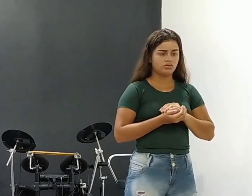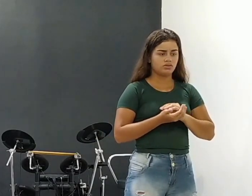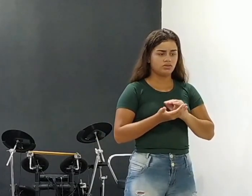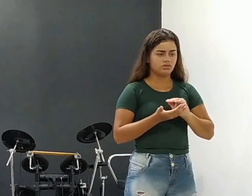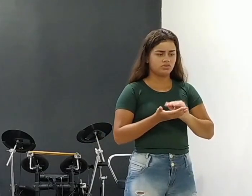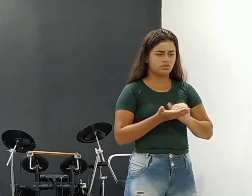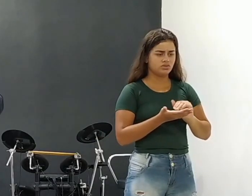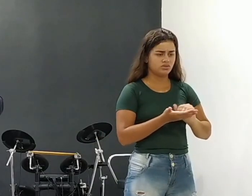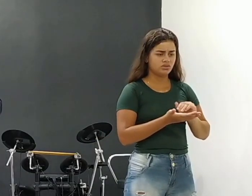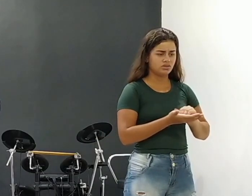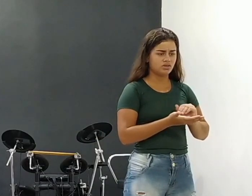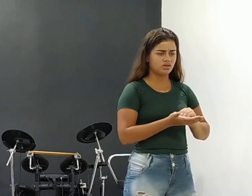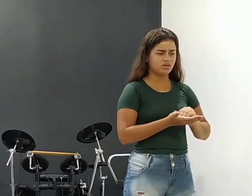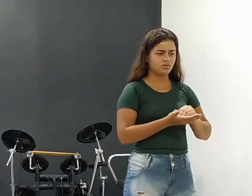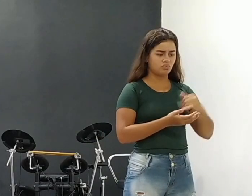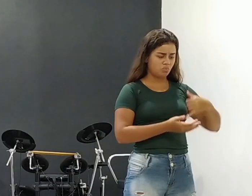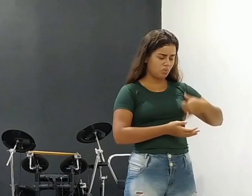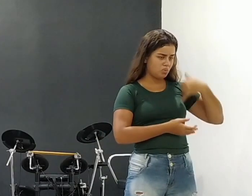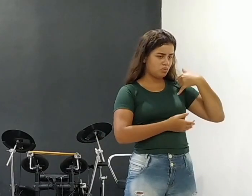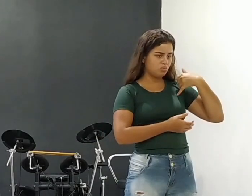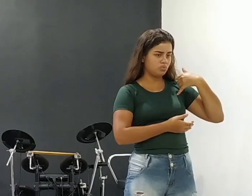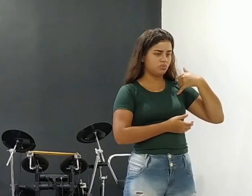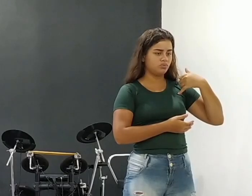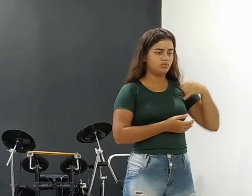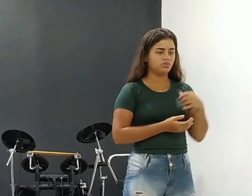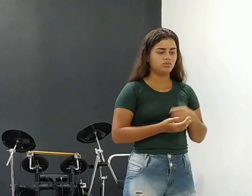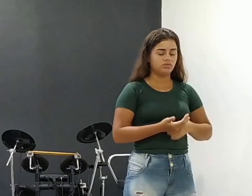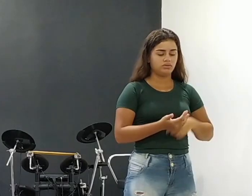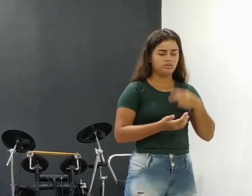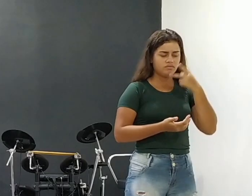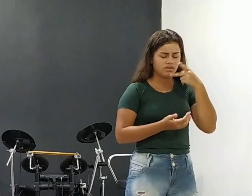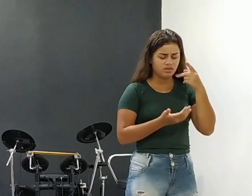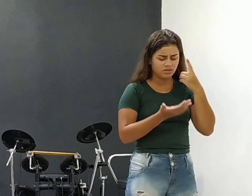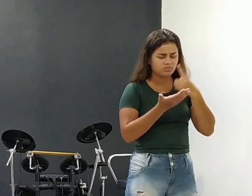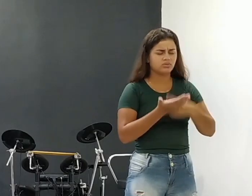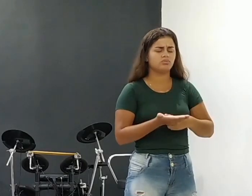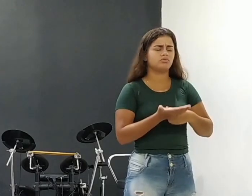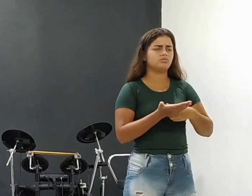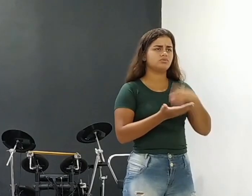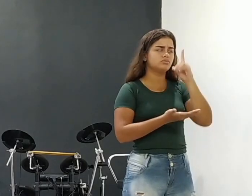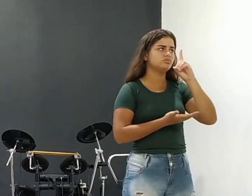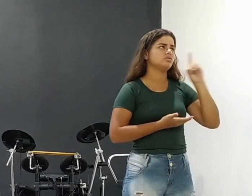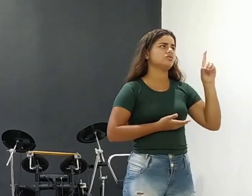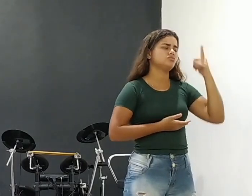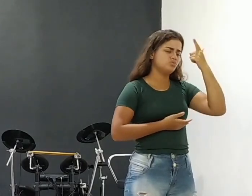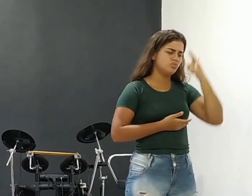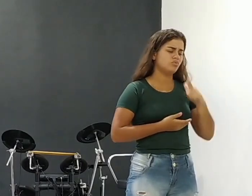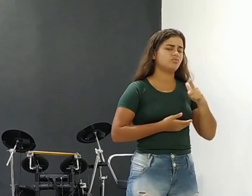pés e falar: Senhor, eu firmo meu compromisso contigo novamente.